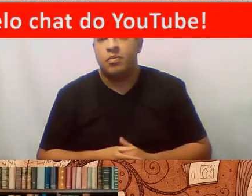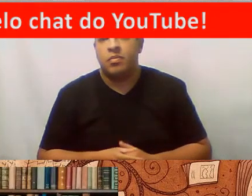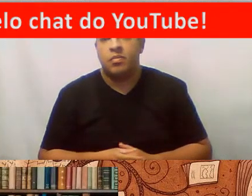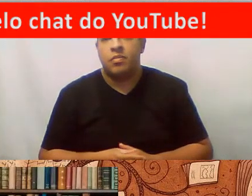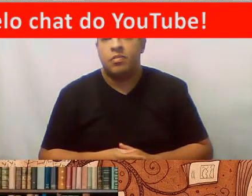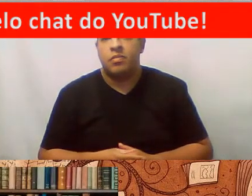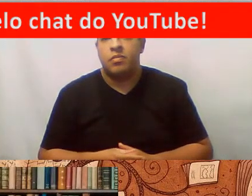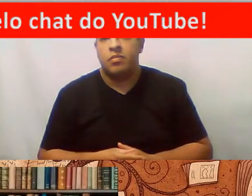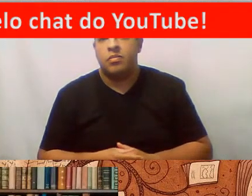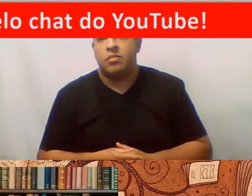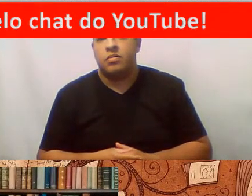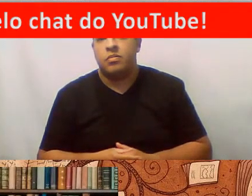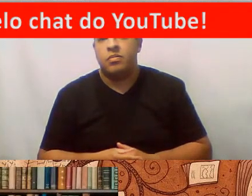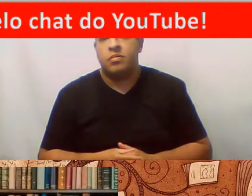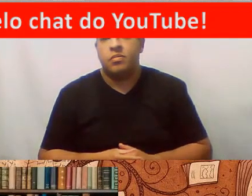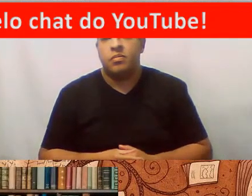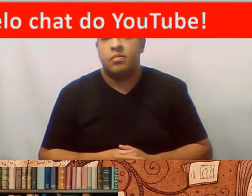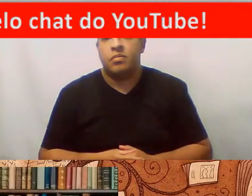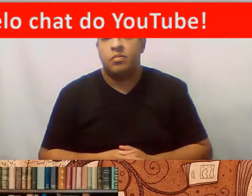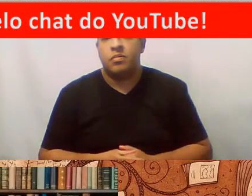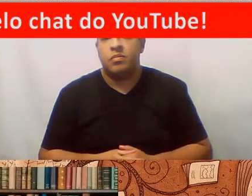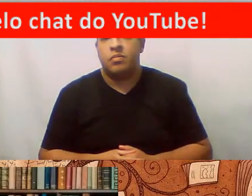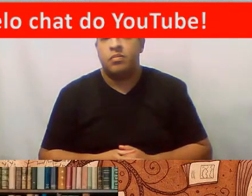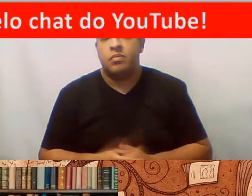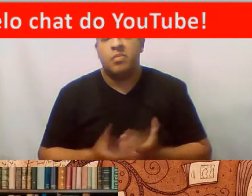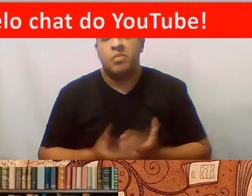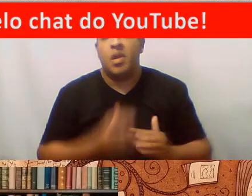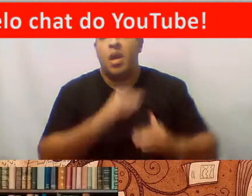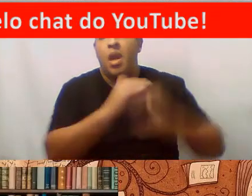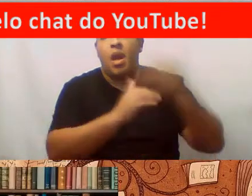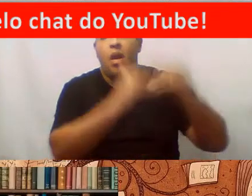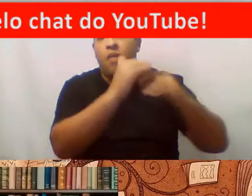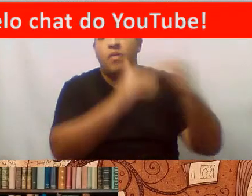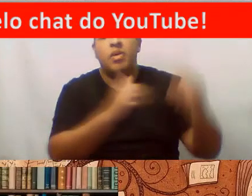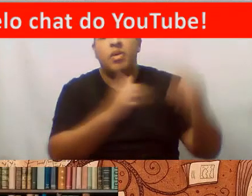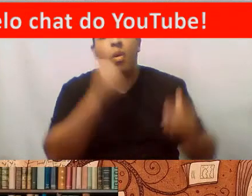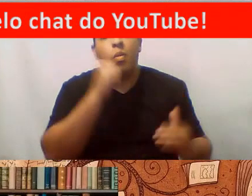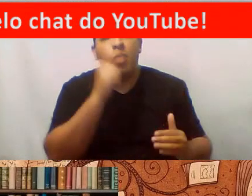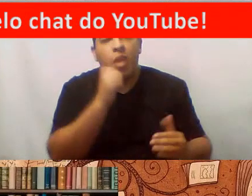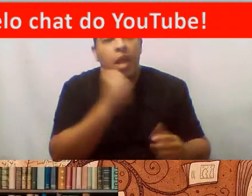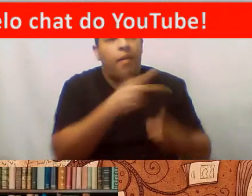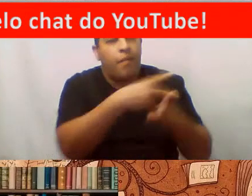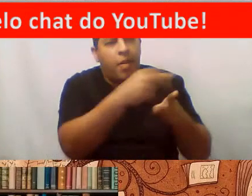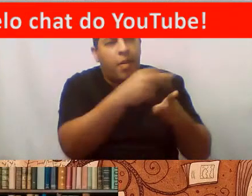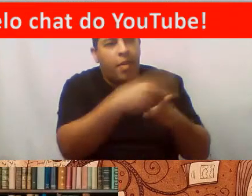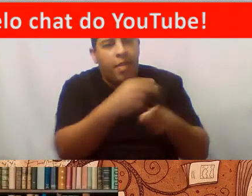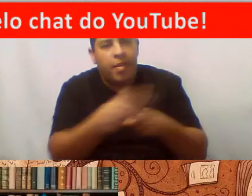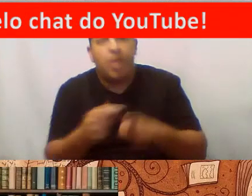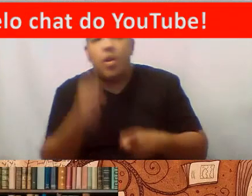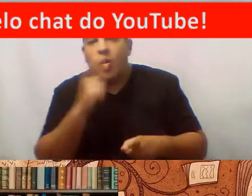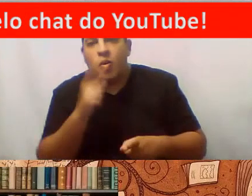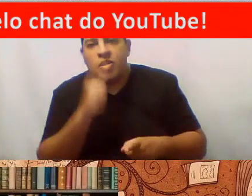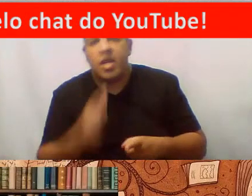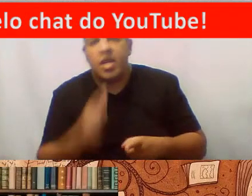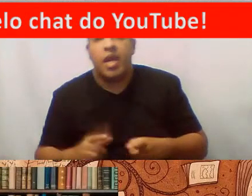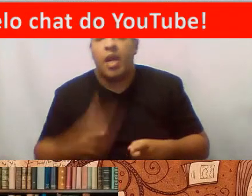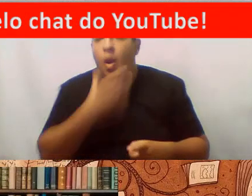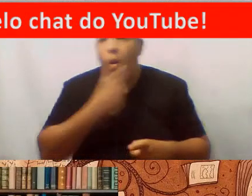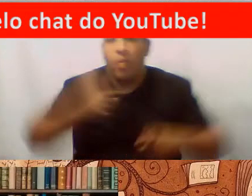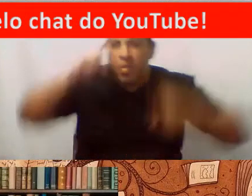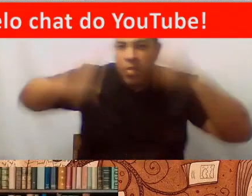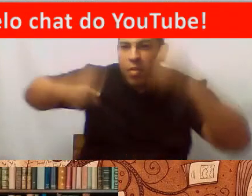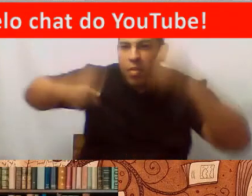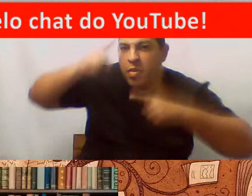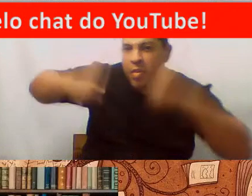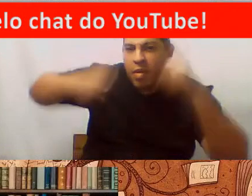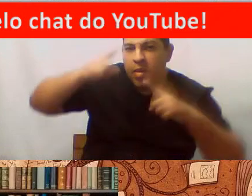que busca negar as revoluções feministas conquistadas e impor uma retomada a níveis de dominação consensual em